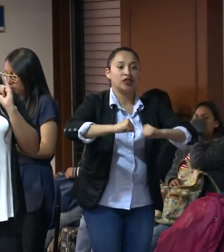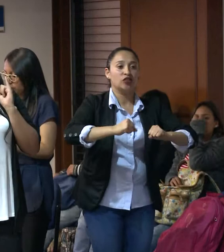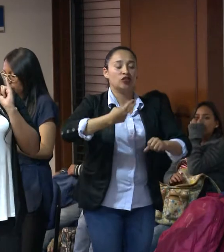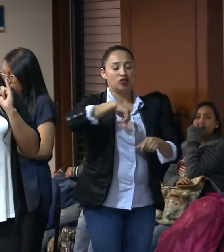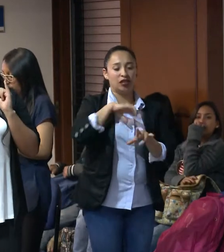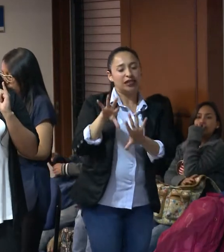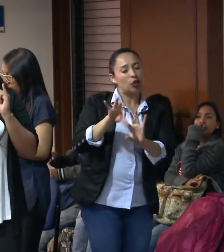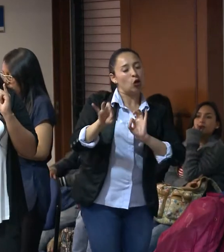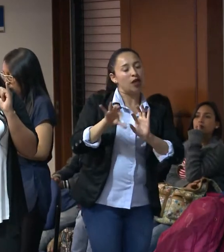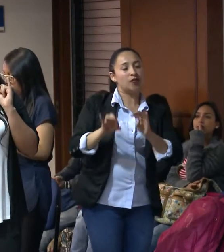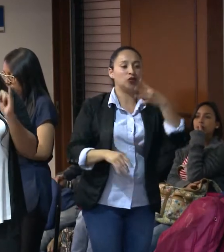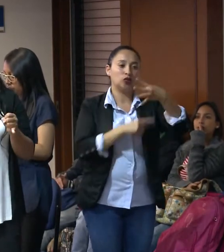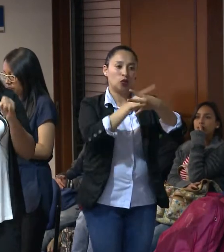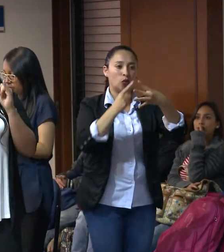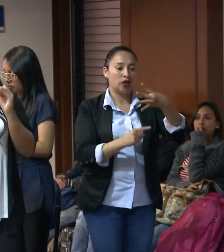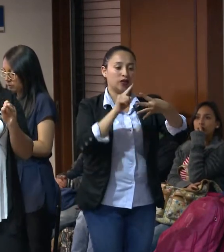abordamos